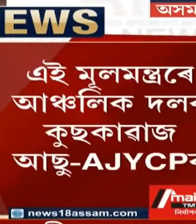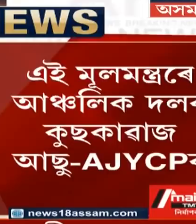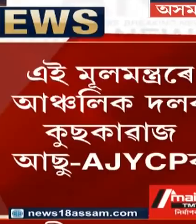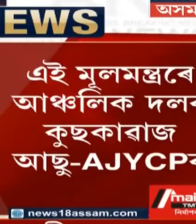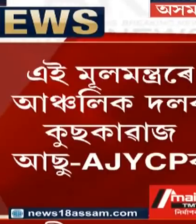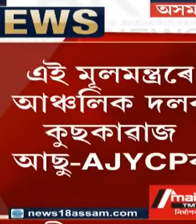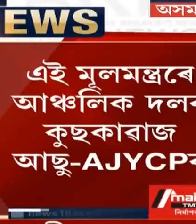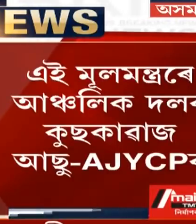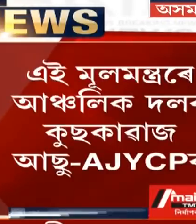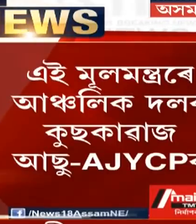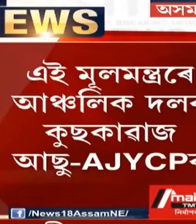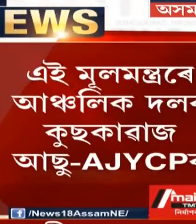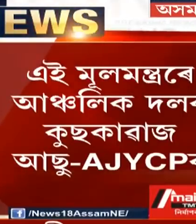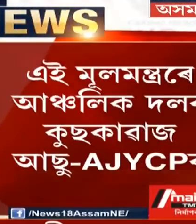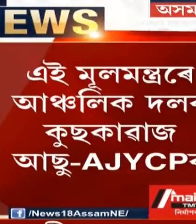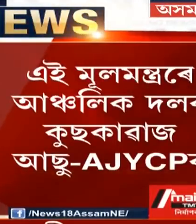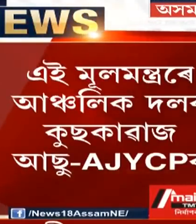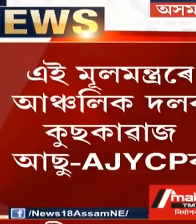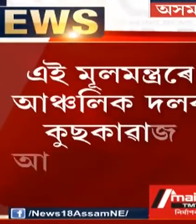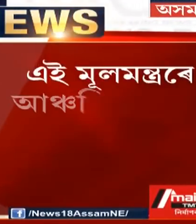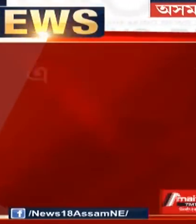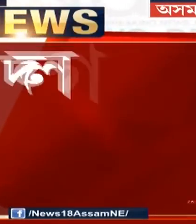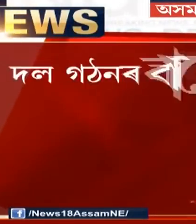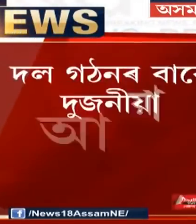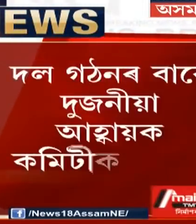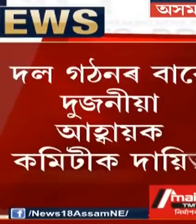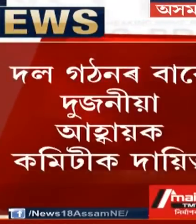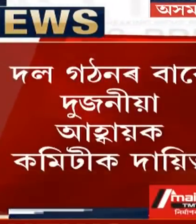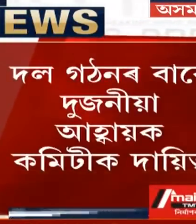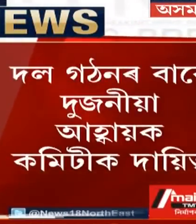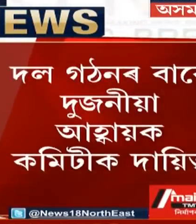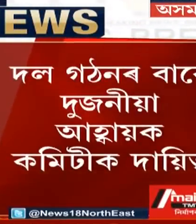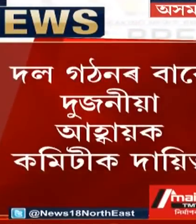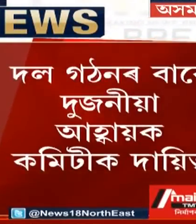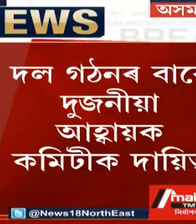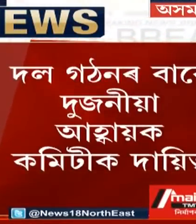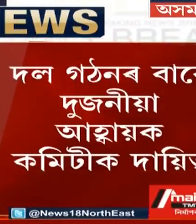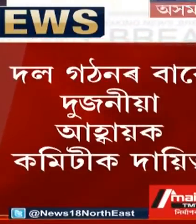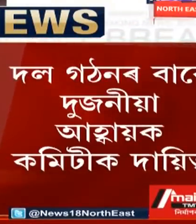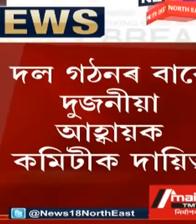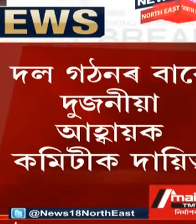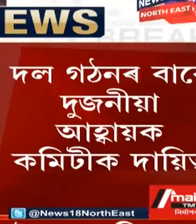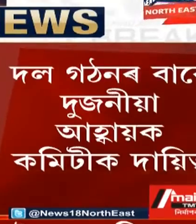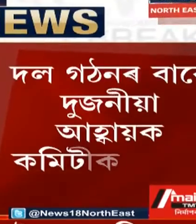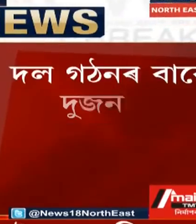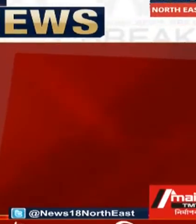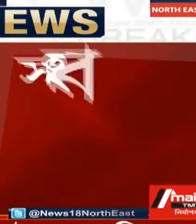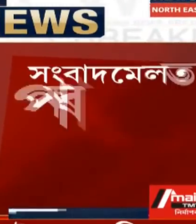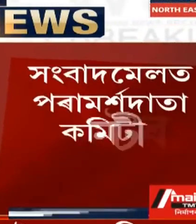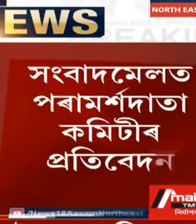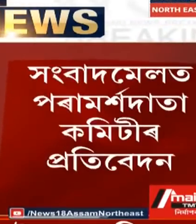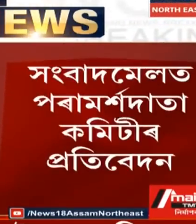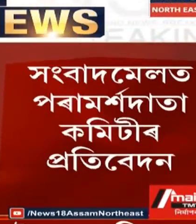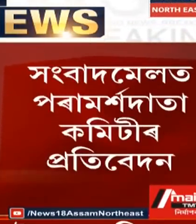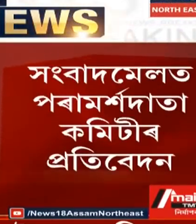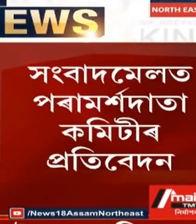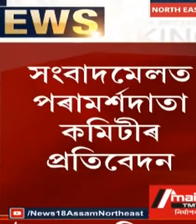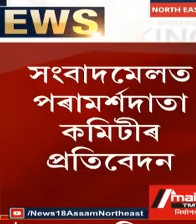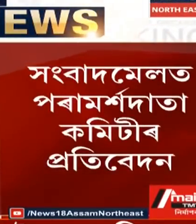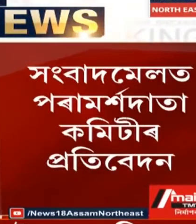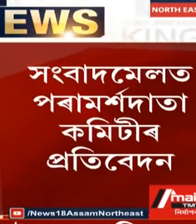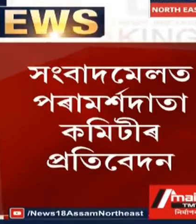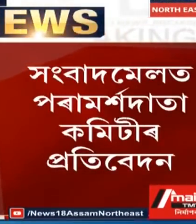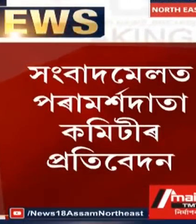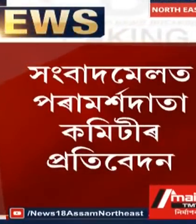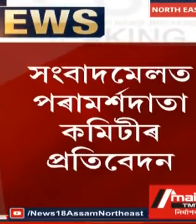पिसत राजहुआ करिबो प्रतिवेदनत थका शैक्षिक सामाजिक अर्थनैतिक प्रस्ताव पुनर्बार जनाइसु कि राजहुआ करा होइसे